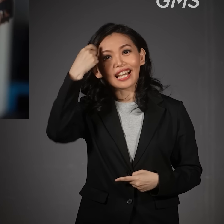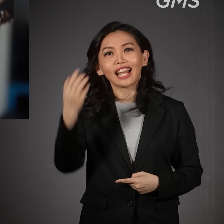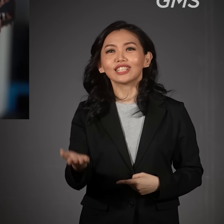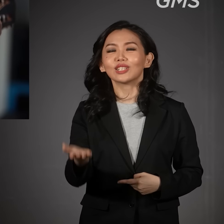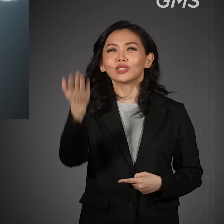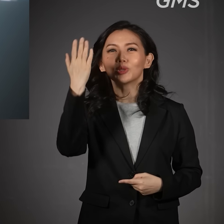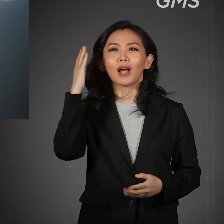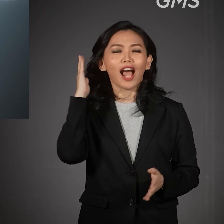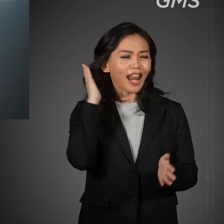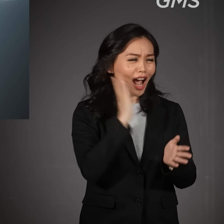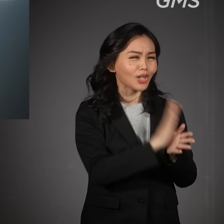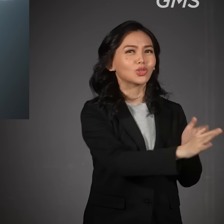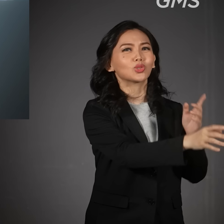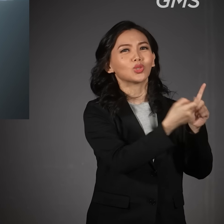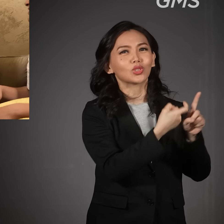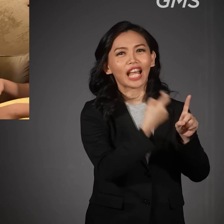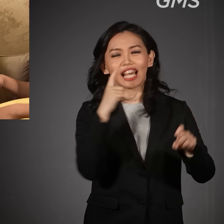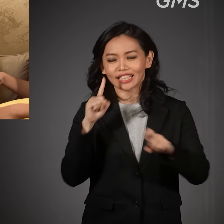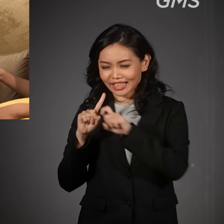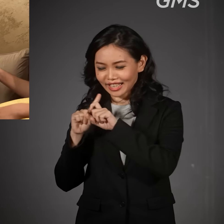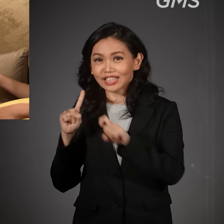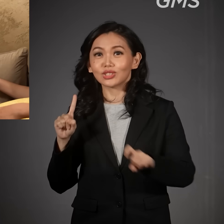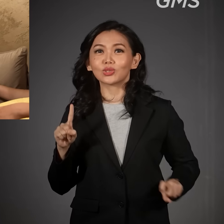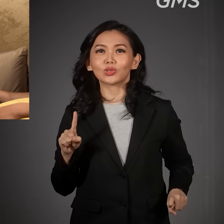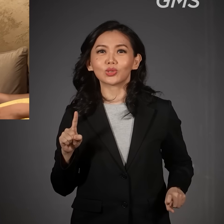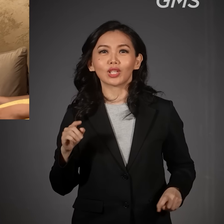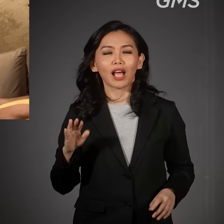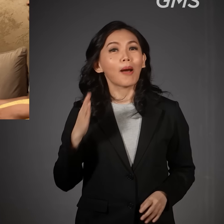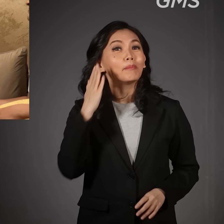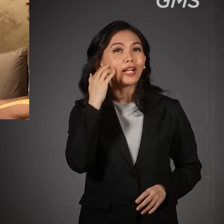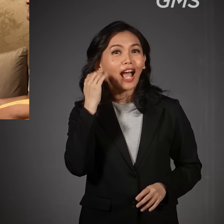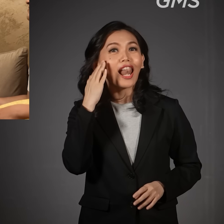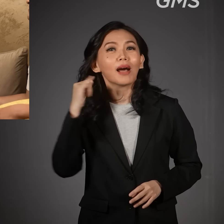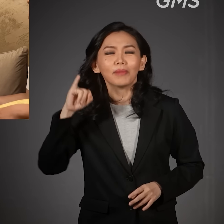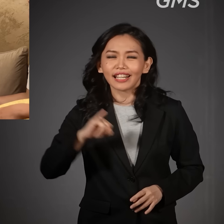dari Kristus. Menjadi sebuah pengalaman yang indah.